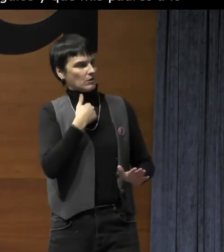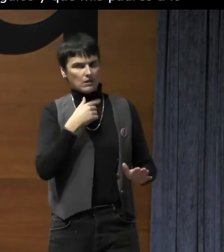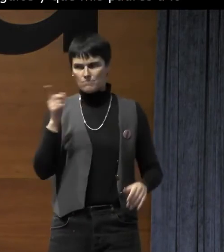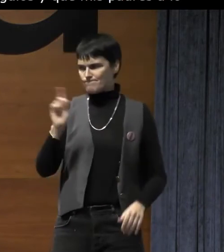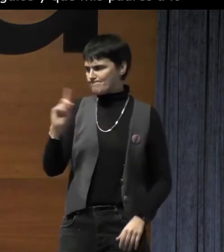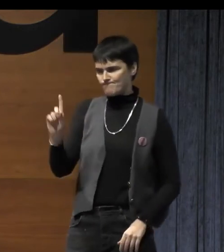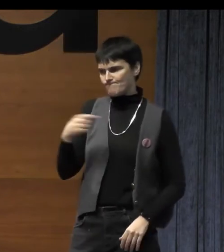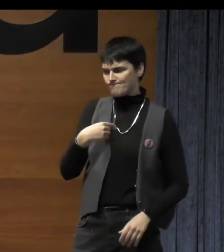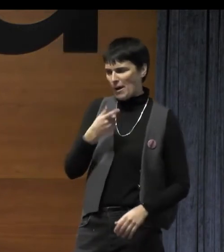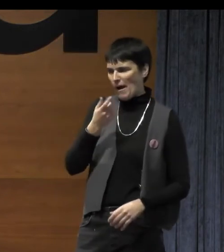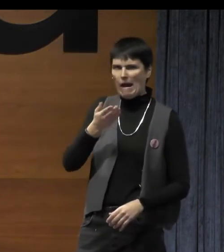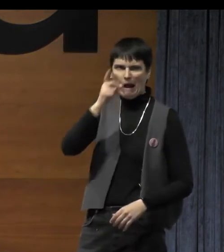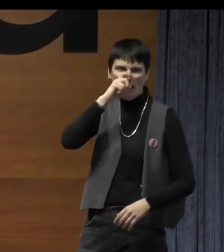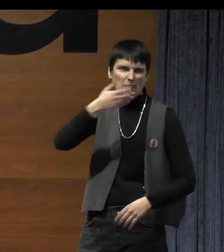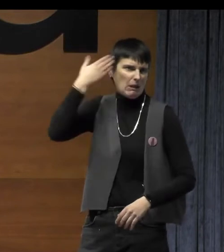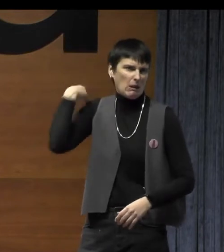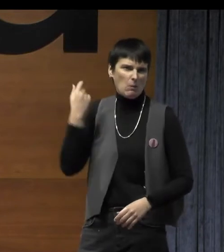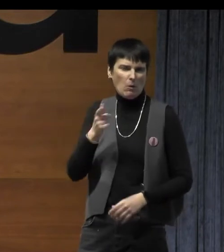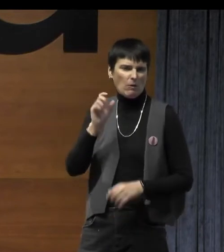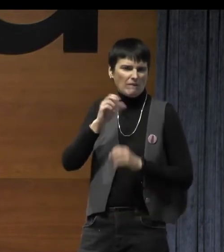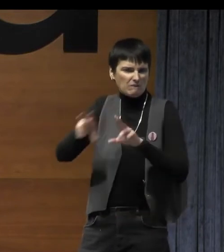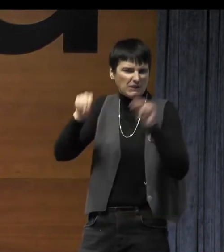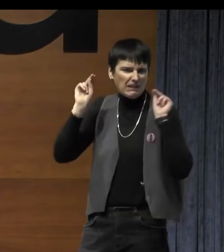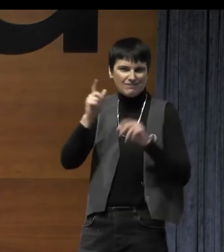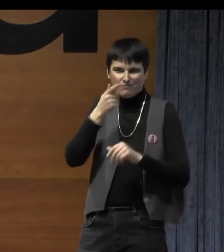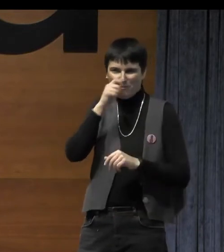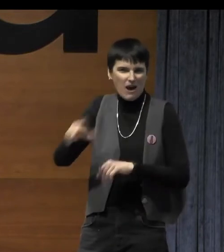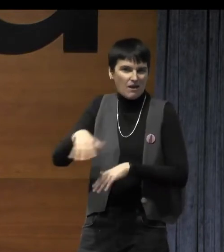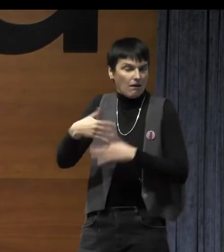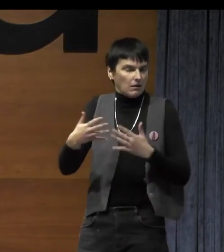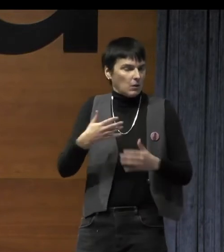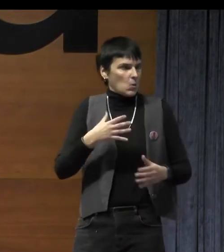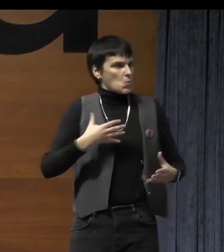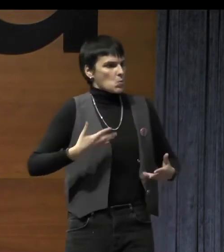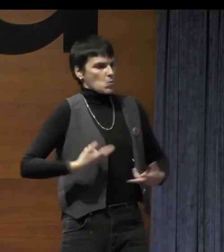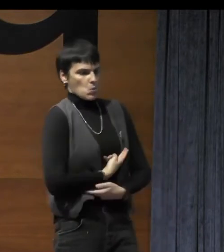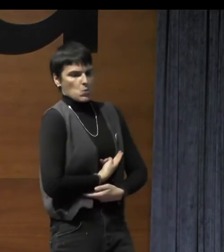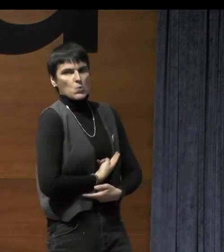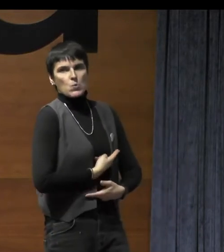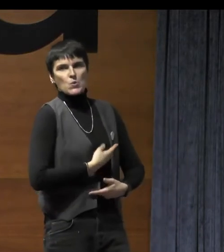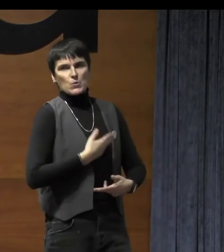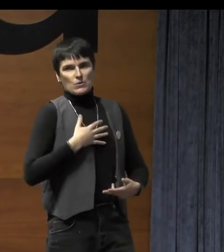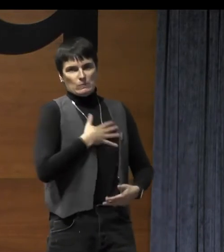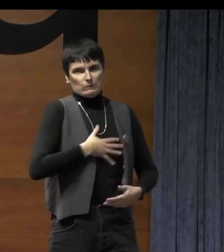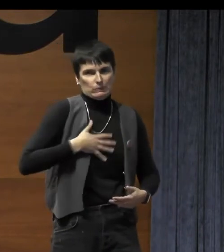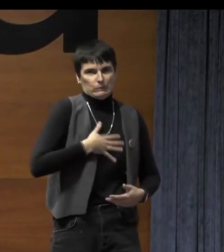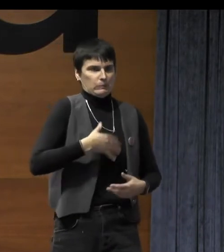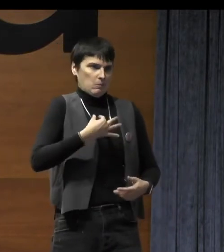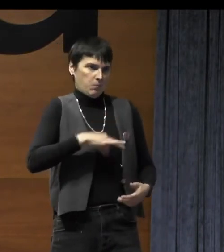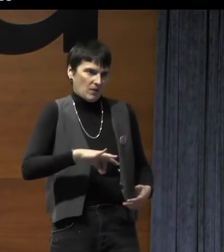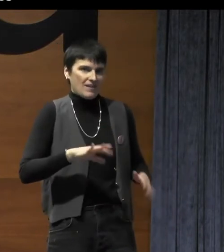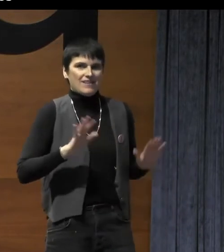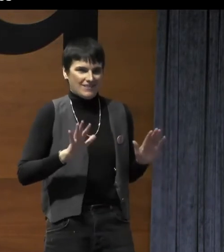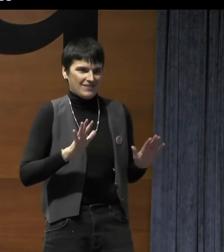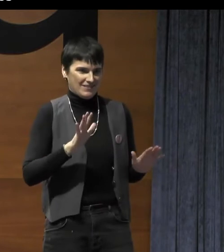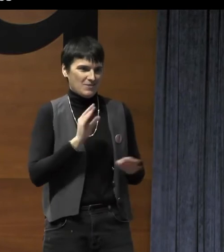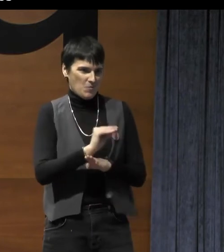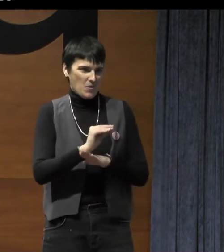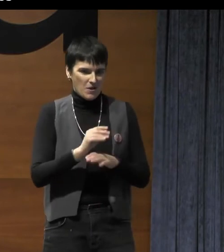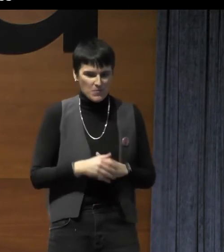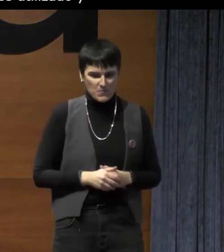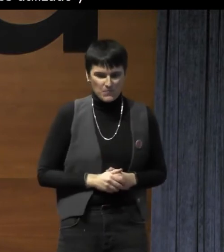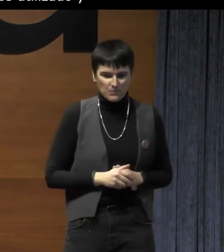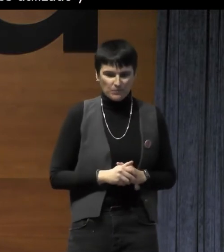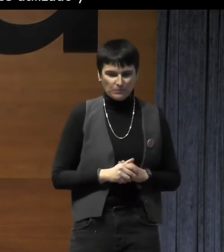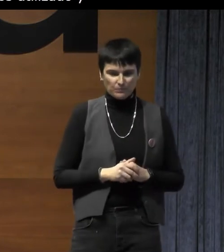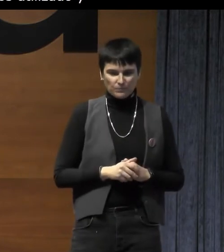los presentamos en clase y son invalidados, o a lo mejor se nos dice no, este signo es muy antiguo, ya no